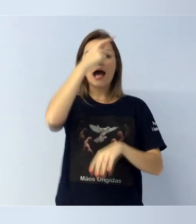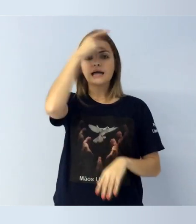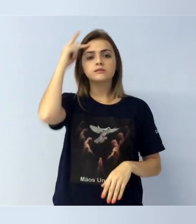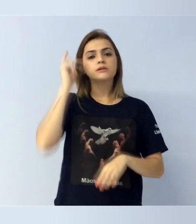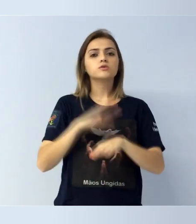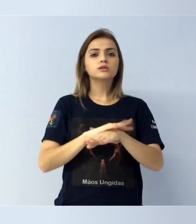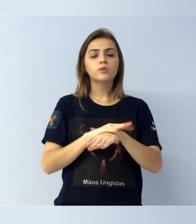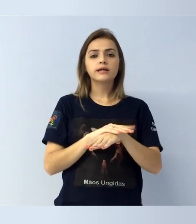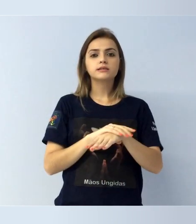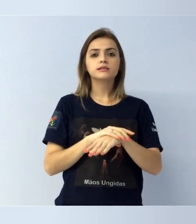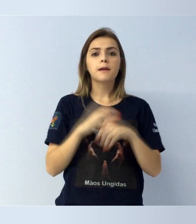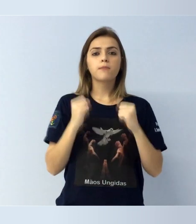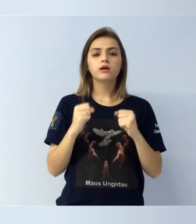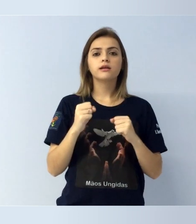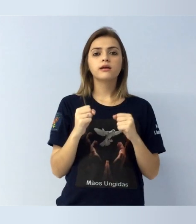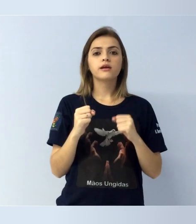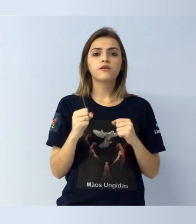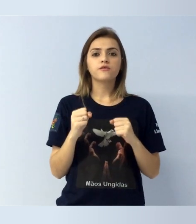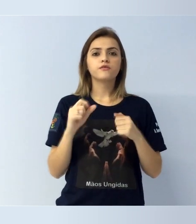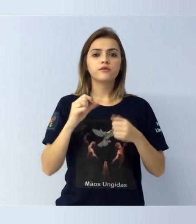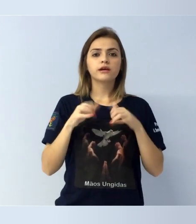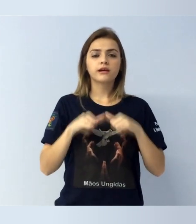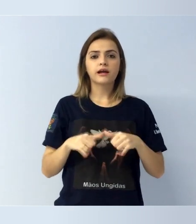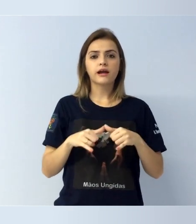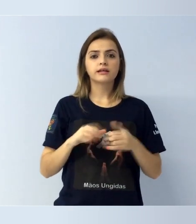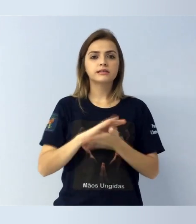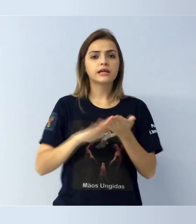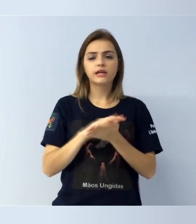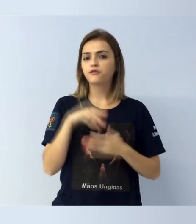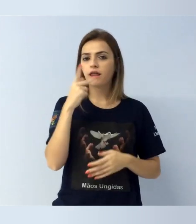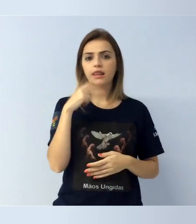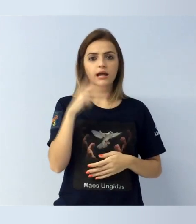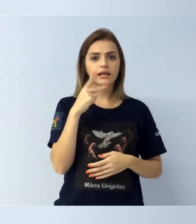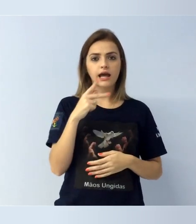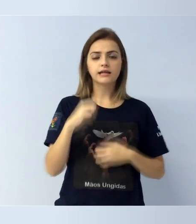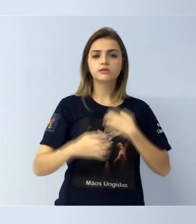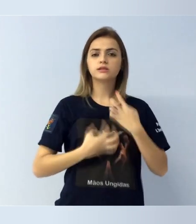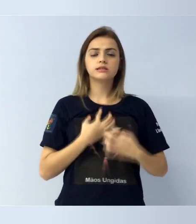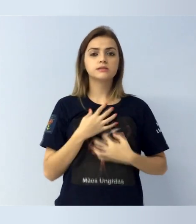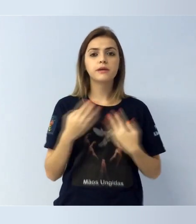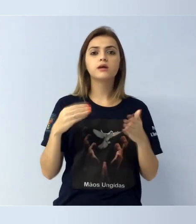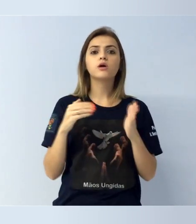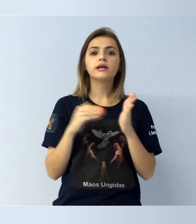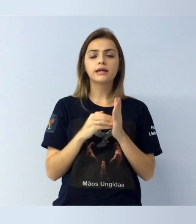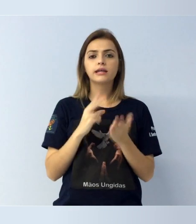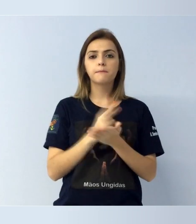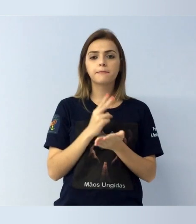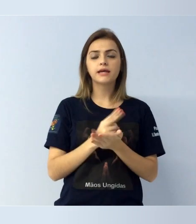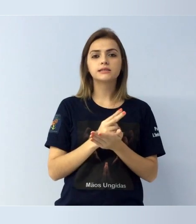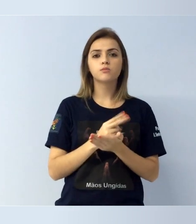à angústia, a fechar-se sobre si mesma e às vezes até ao desespero e à revolta contra